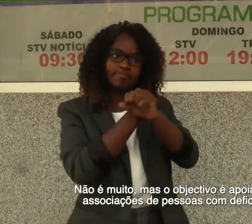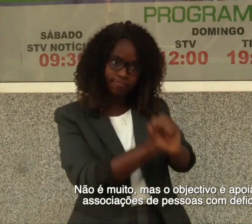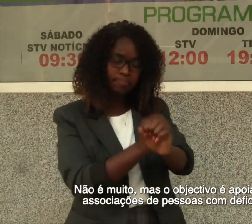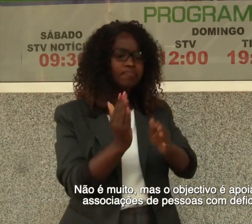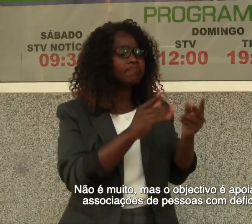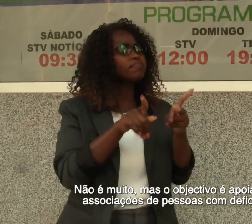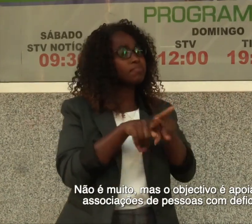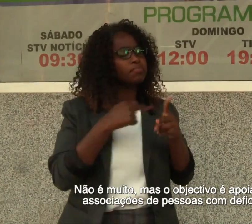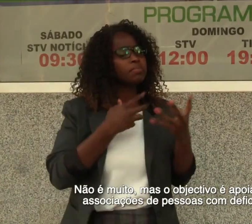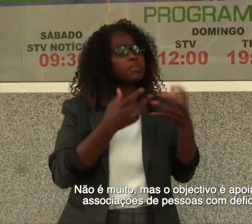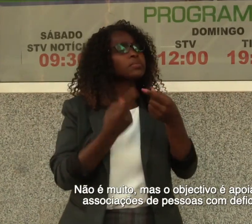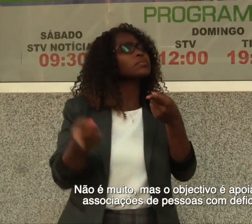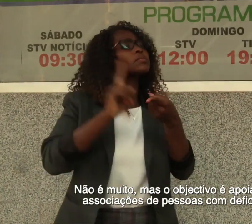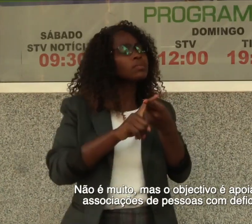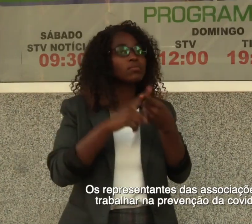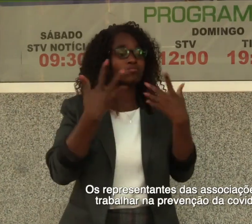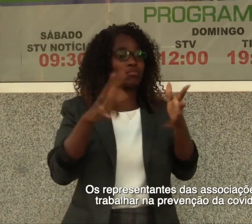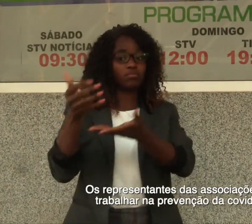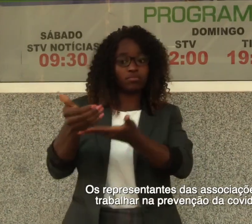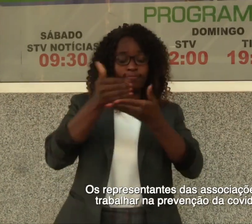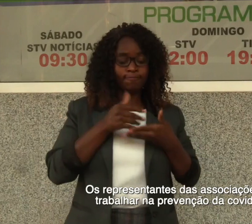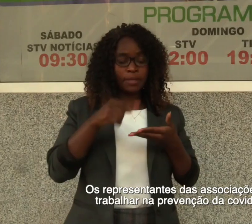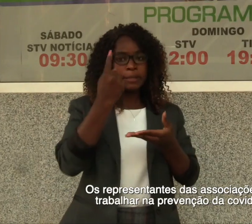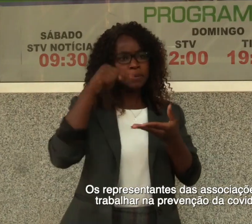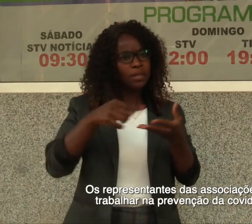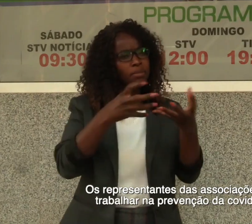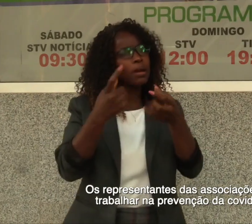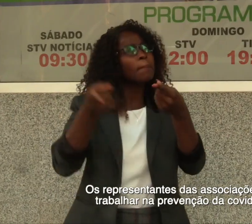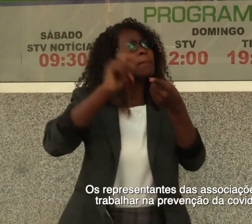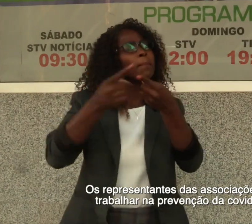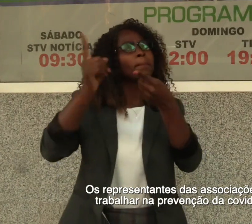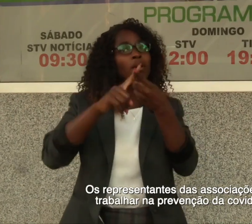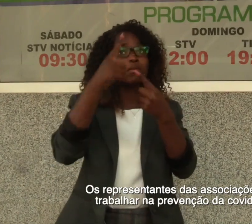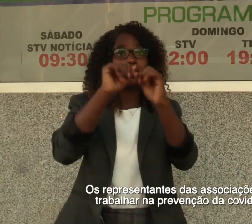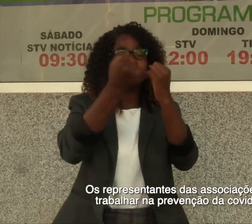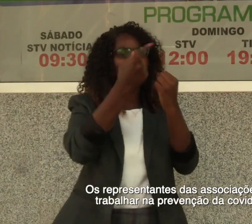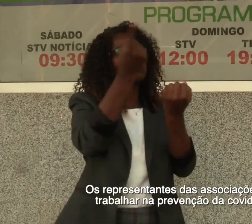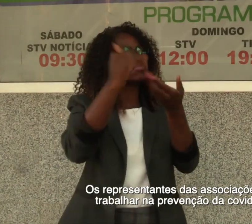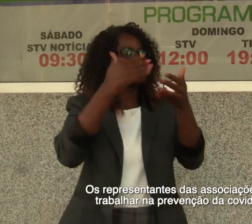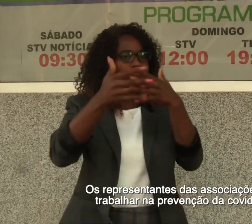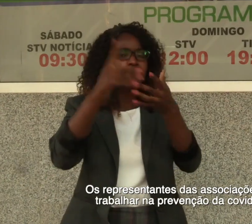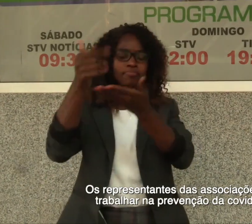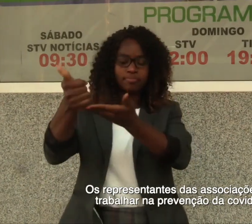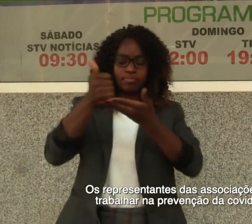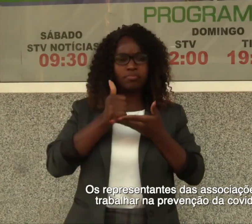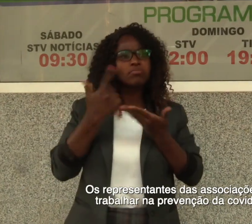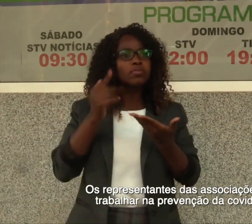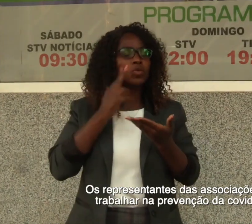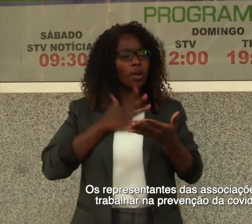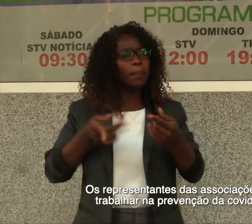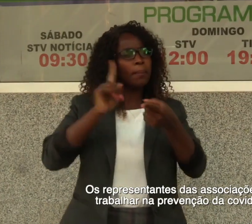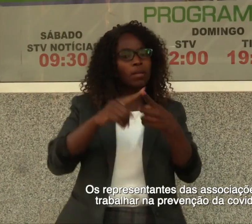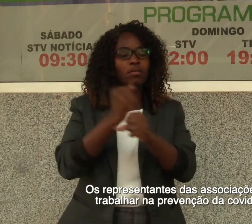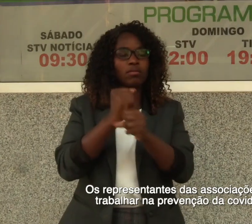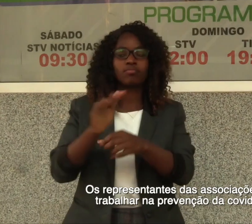apoiar outras associações de pessoas com deficiência. Os representantes das associações vão trabalhar